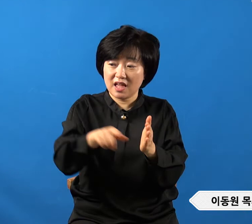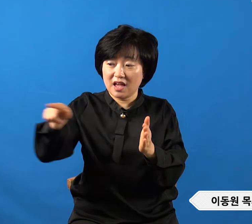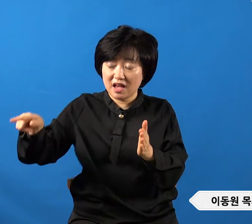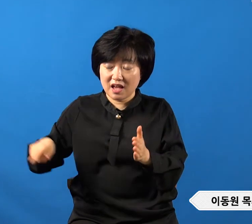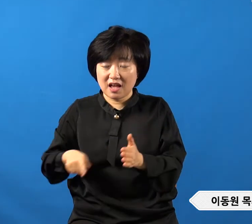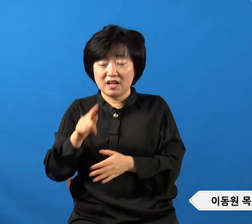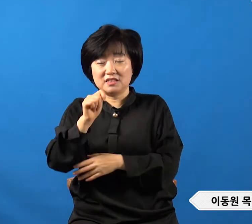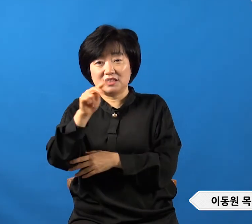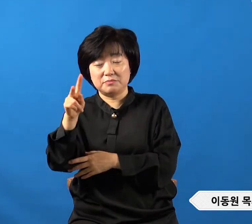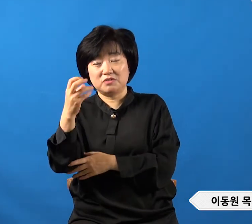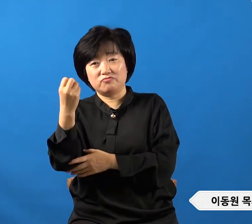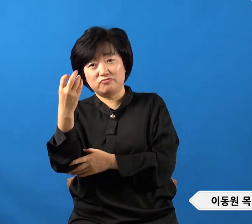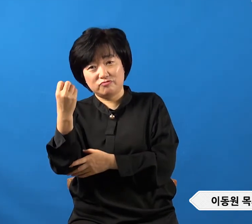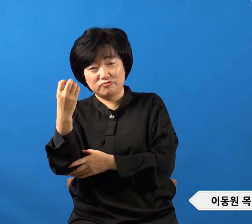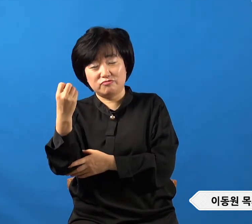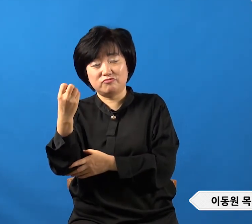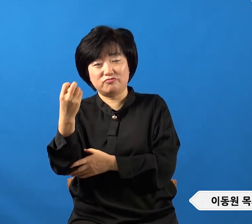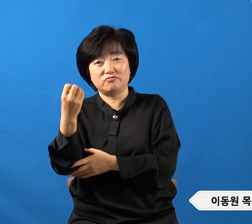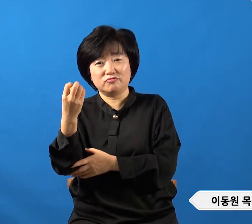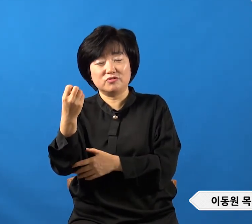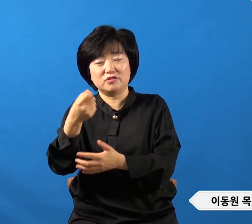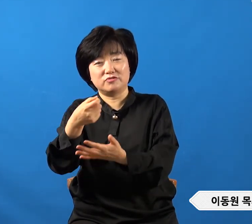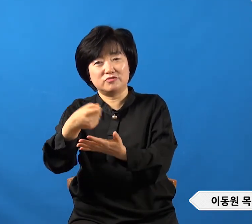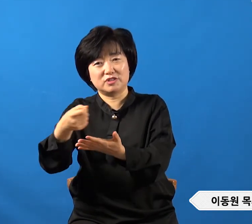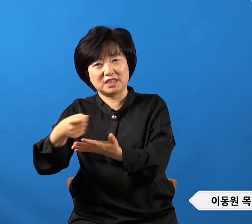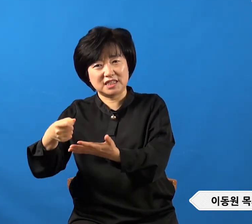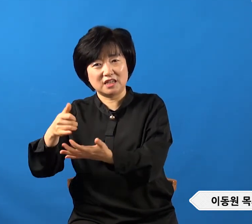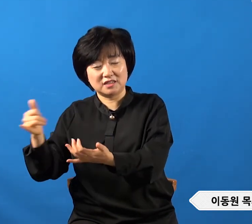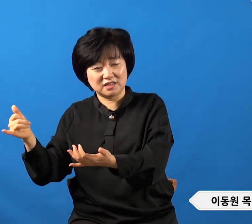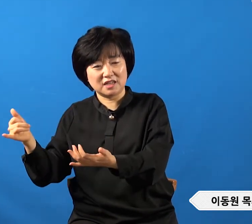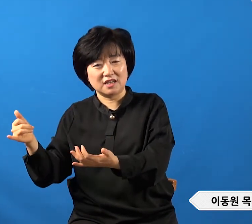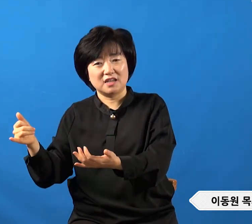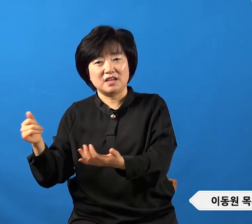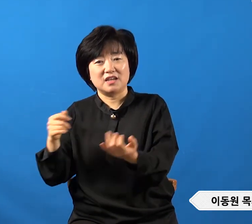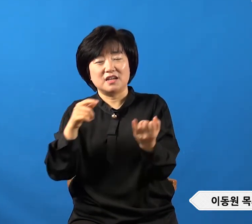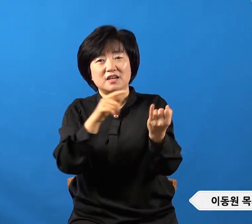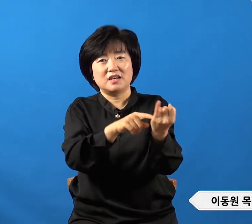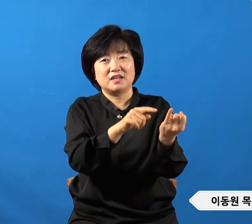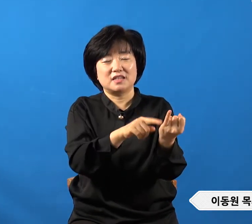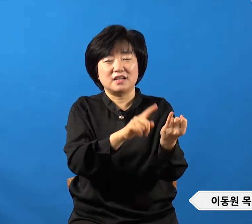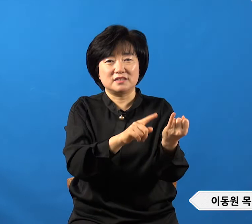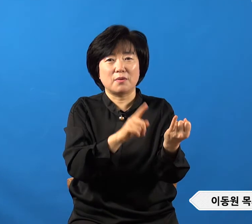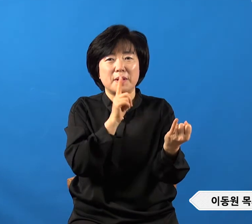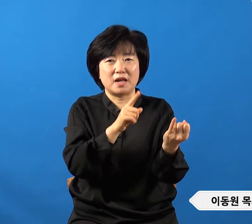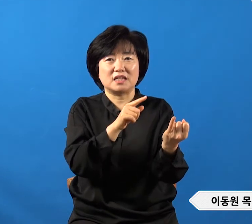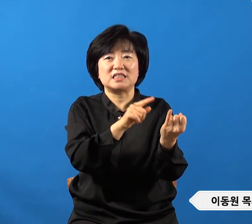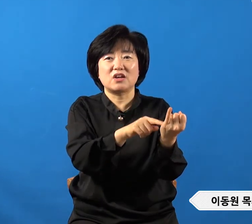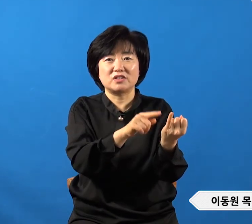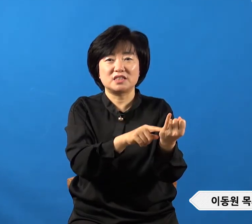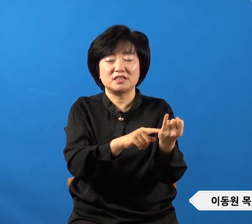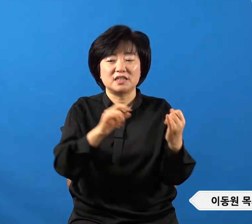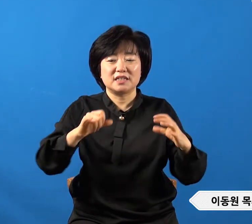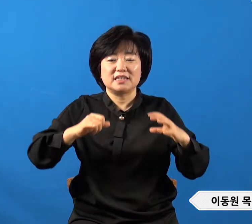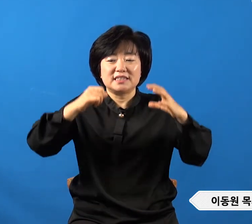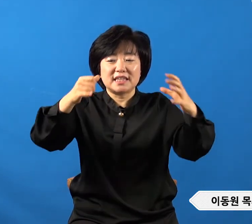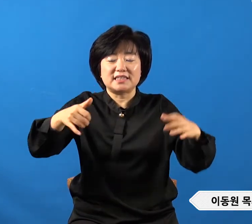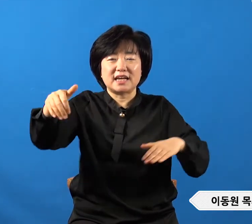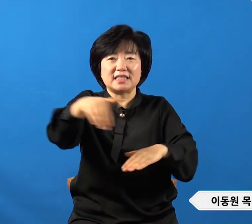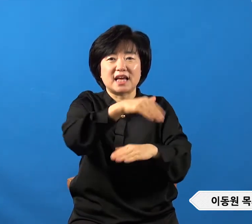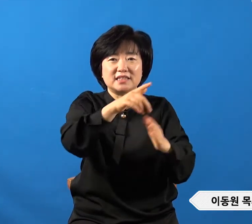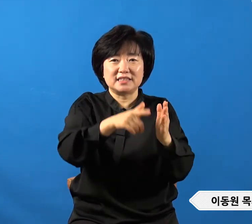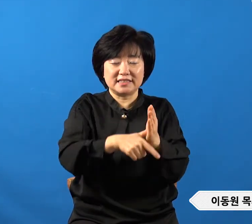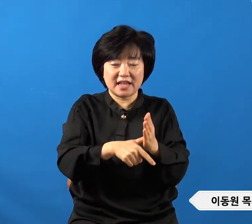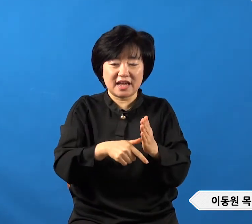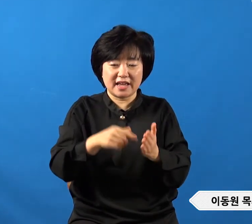보도하던 많은 뉴스들이 한결같이 강조한 것이 있습니다. 그녀는 세상에 다닐